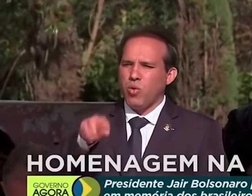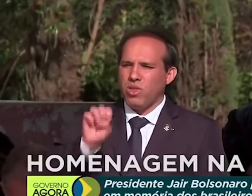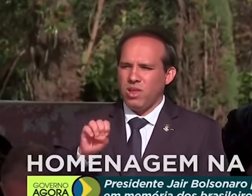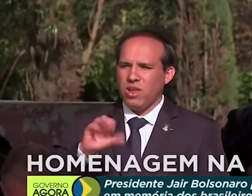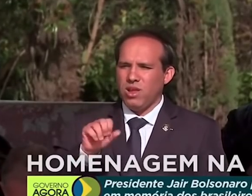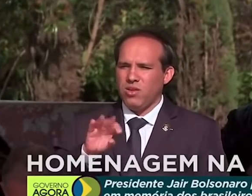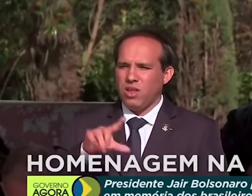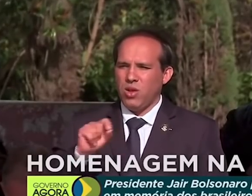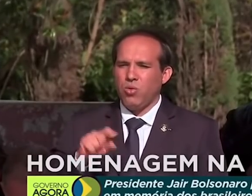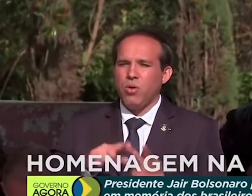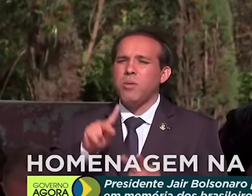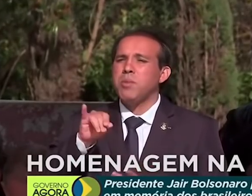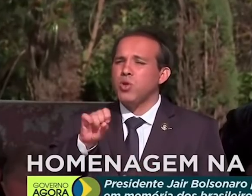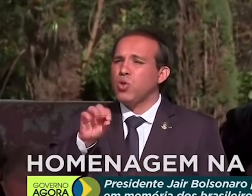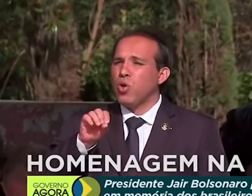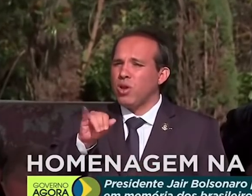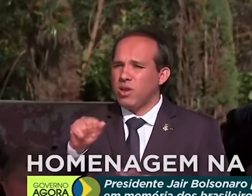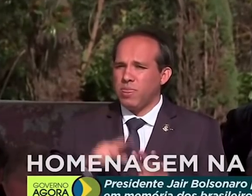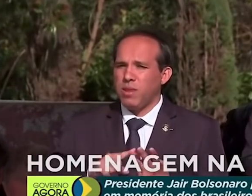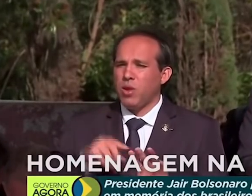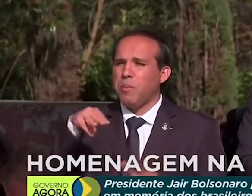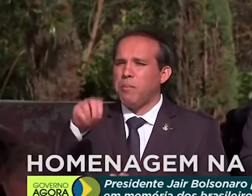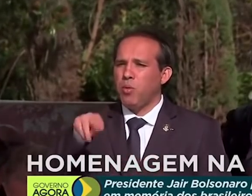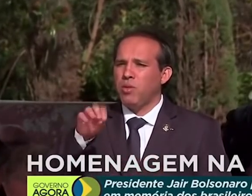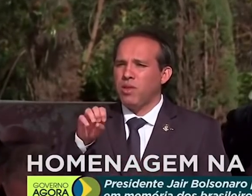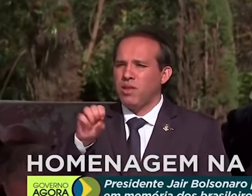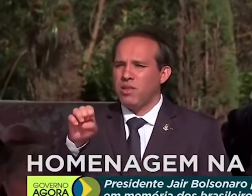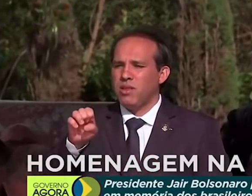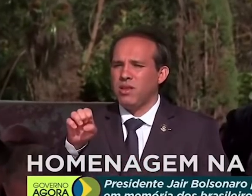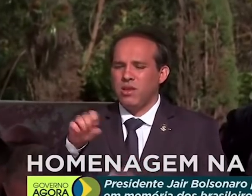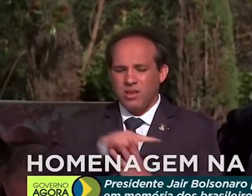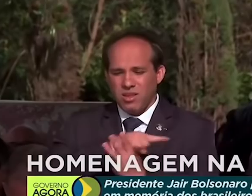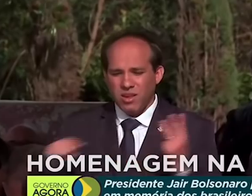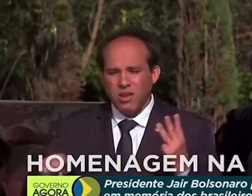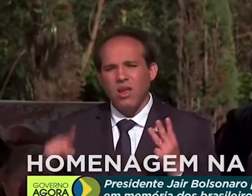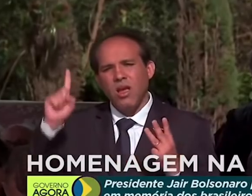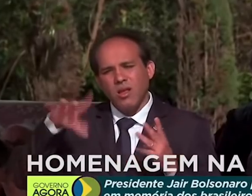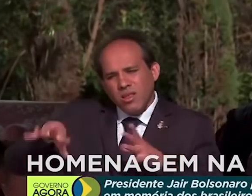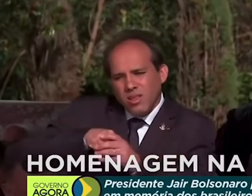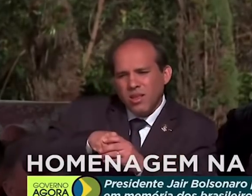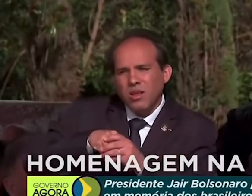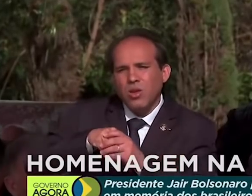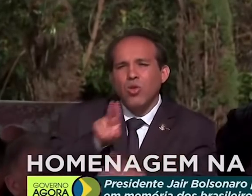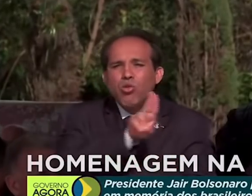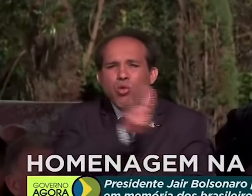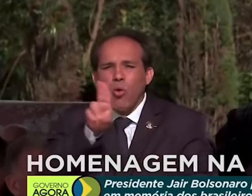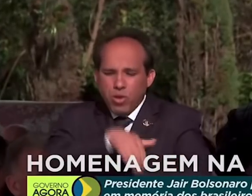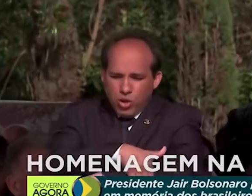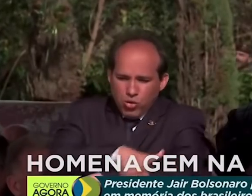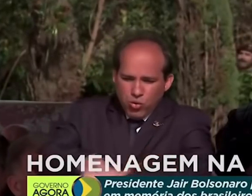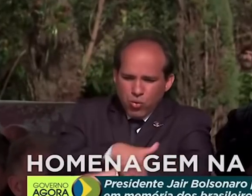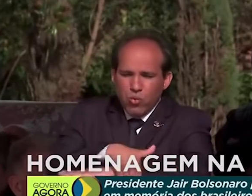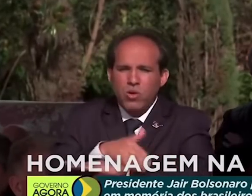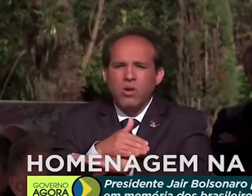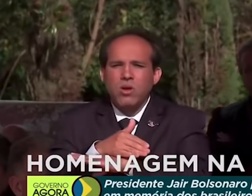Castelo, Pistoia, Montese fazem parte de nomes de ruas,